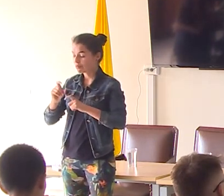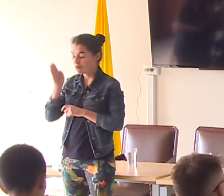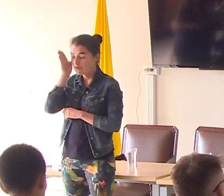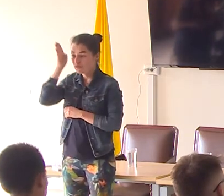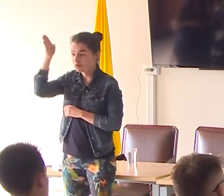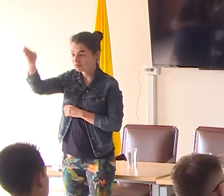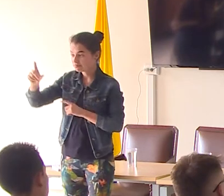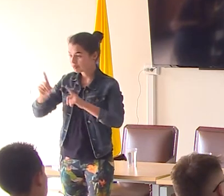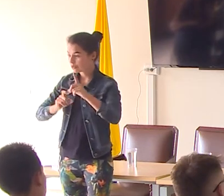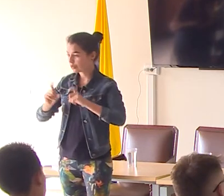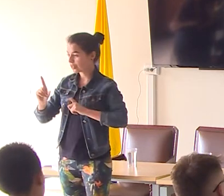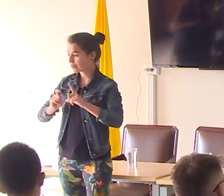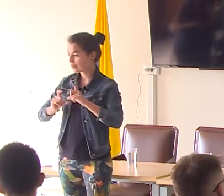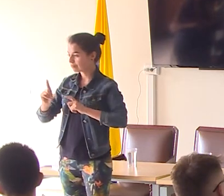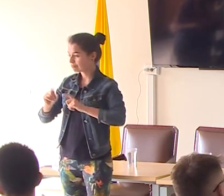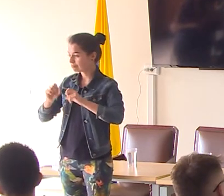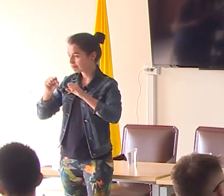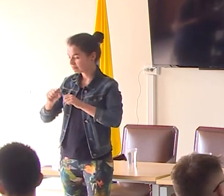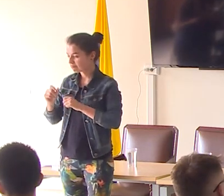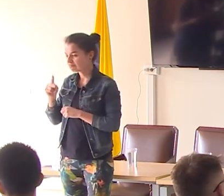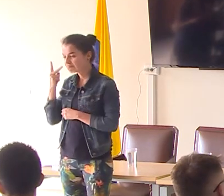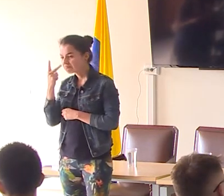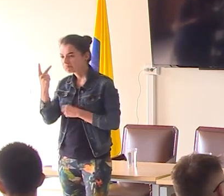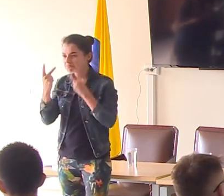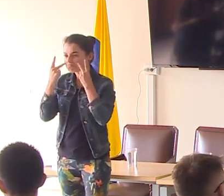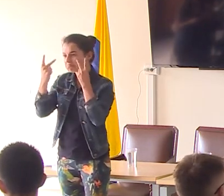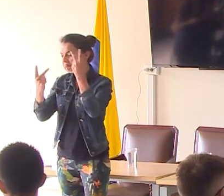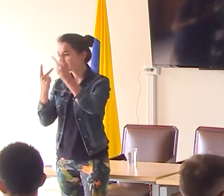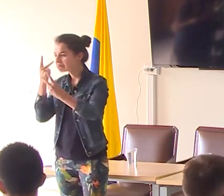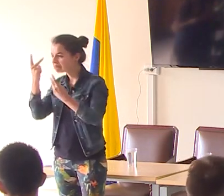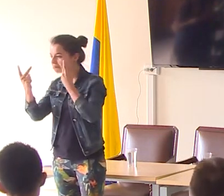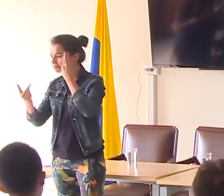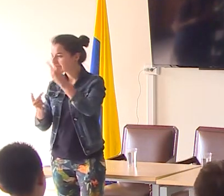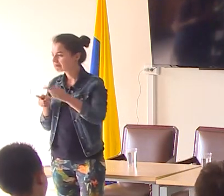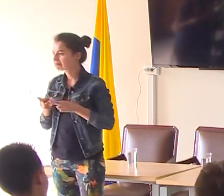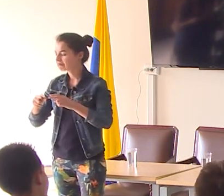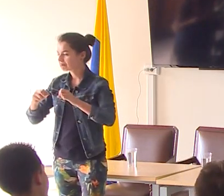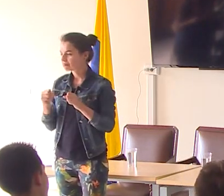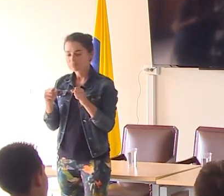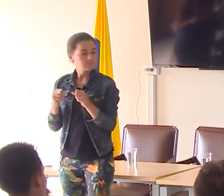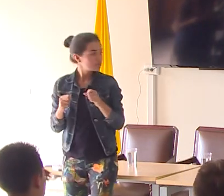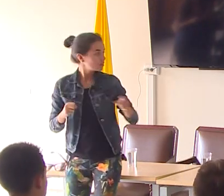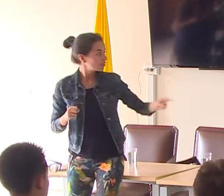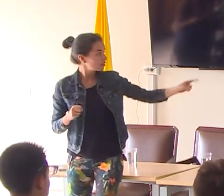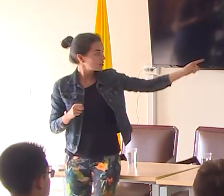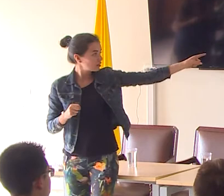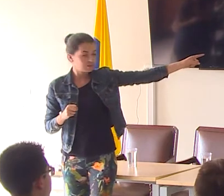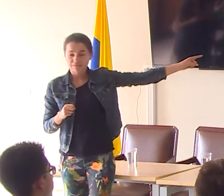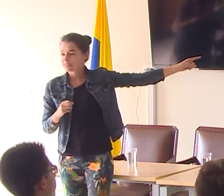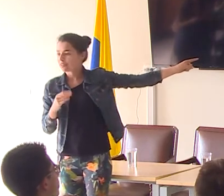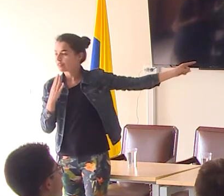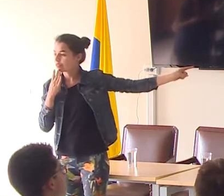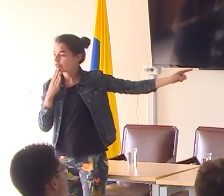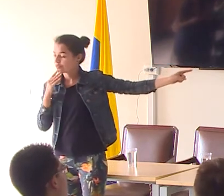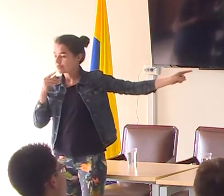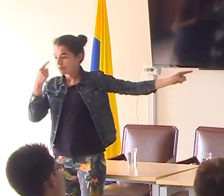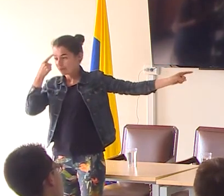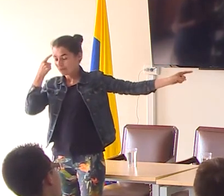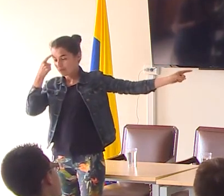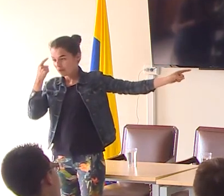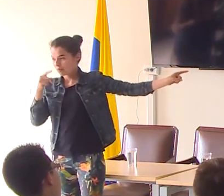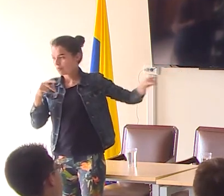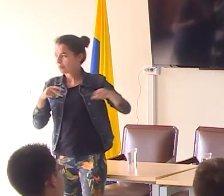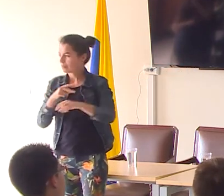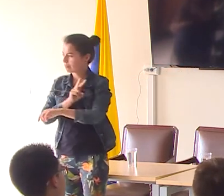ese río se puedan dar los desarrollos urbanos poder urbanizar acá en las manchas negras todo el proyecto de urbanización de van der